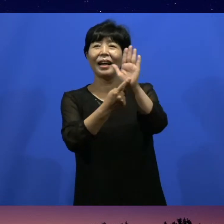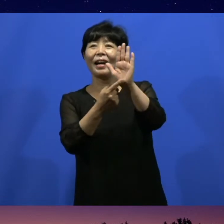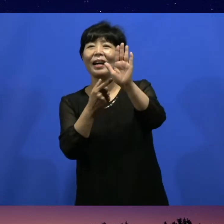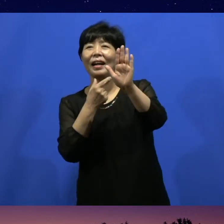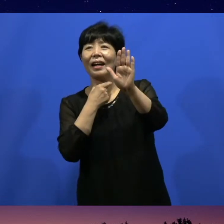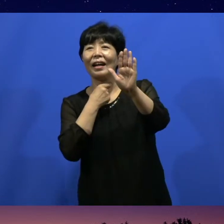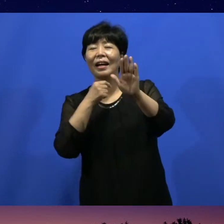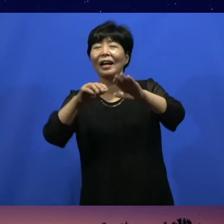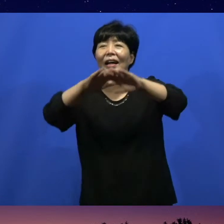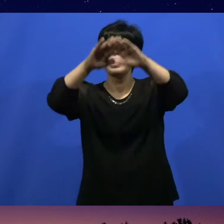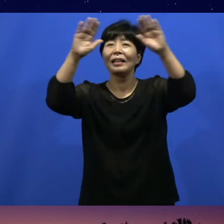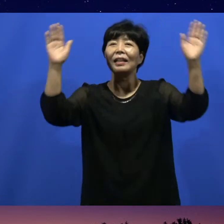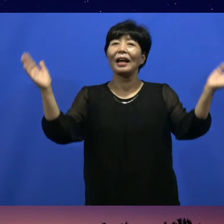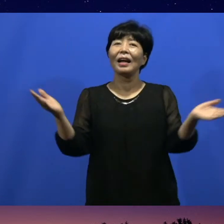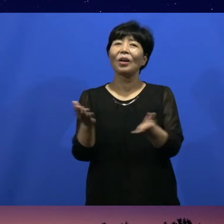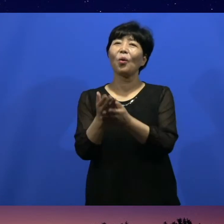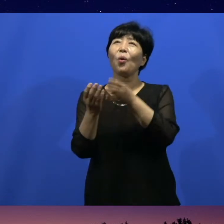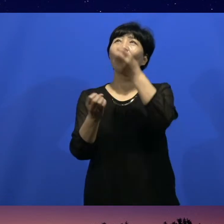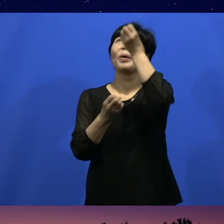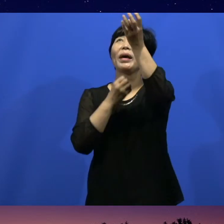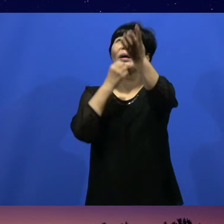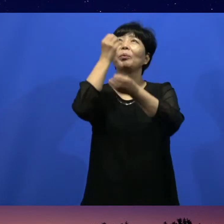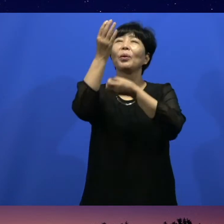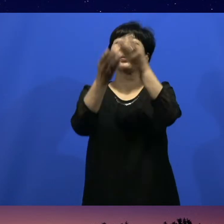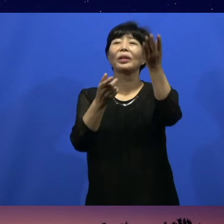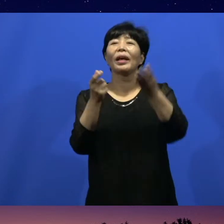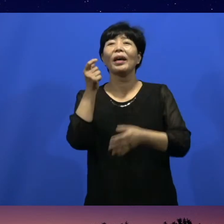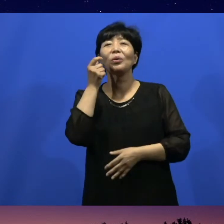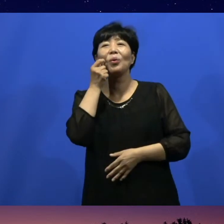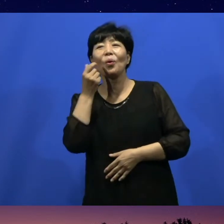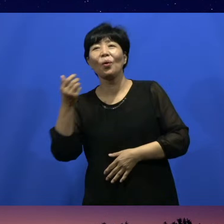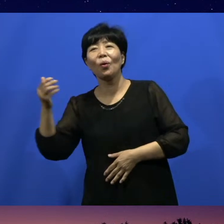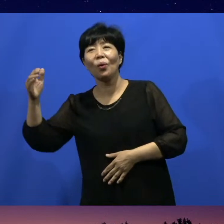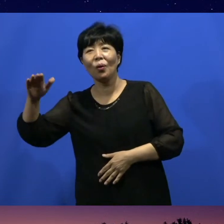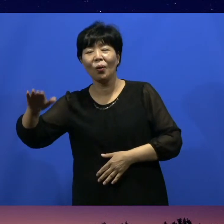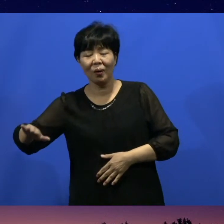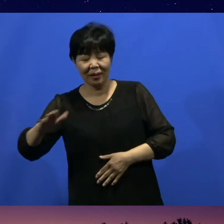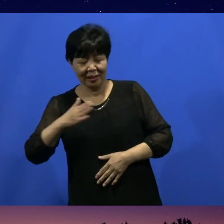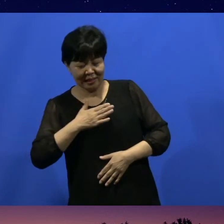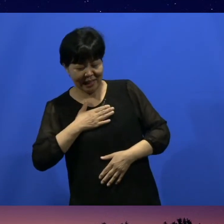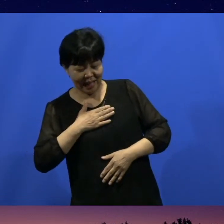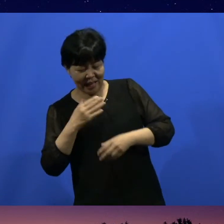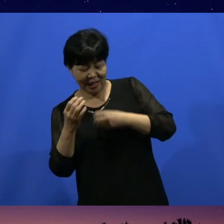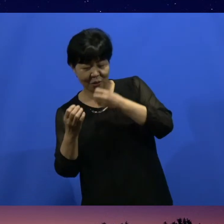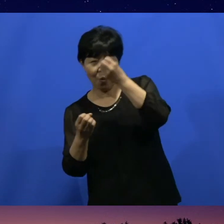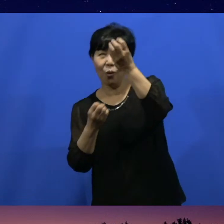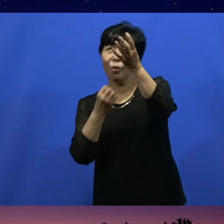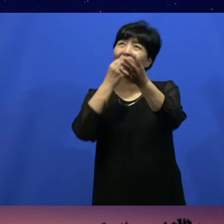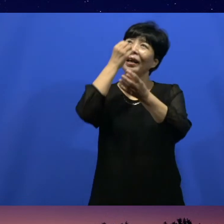표현하려. 다 고백 못해도 나